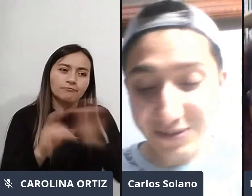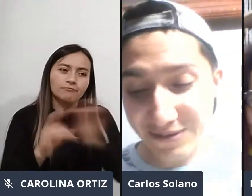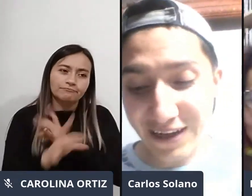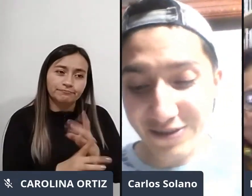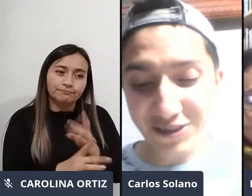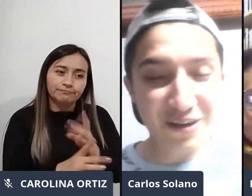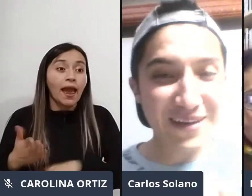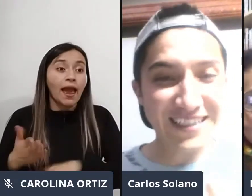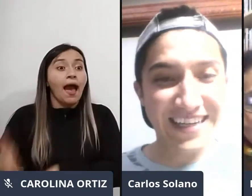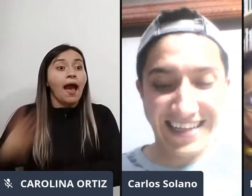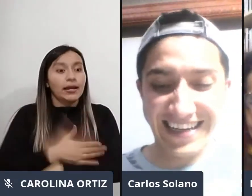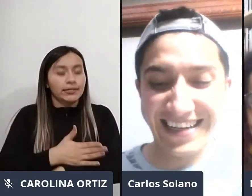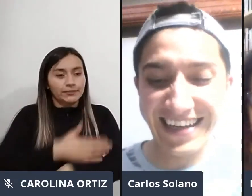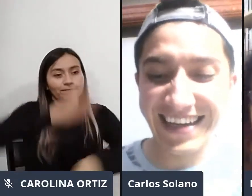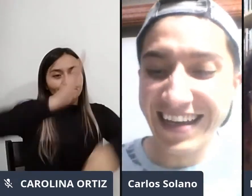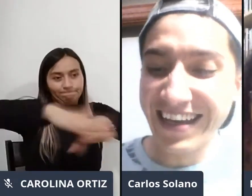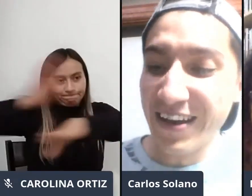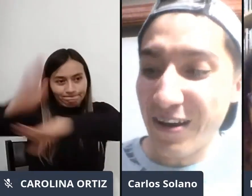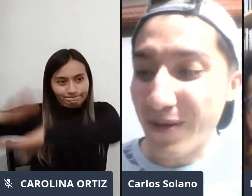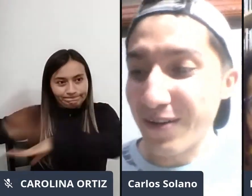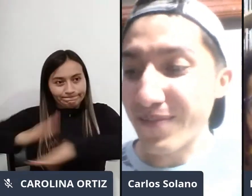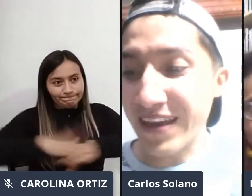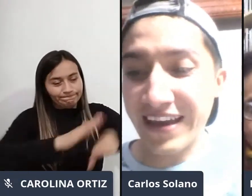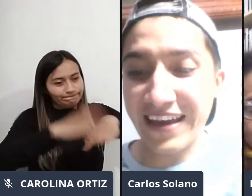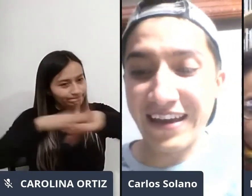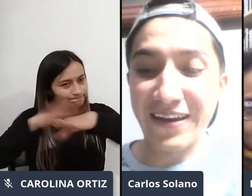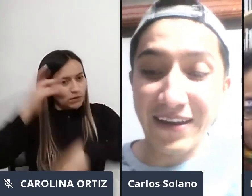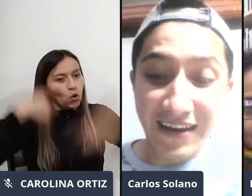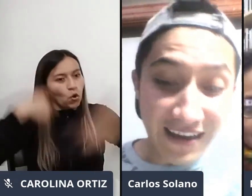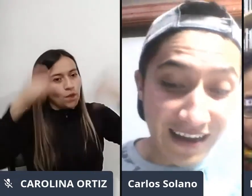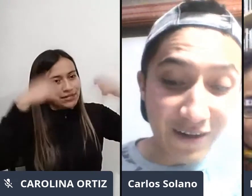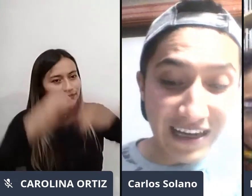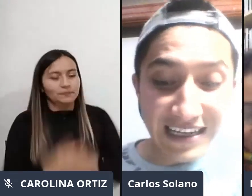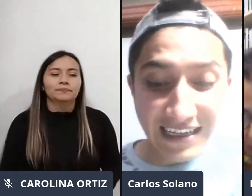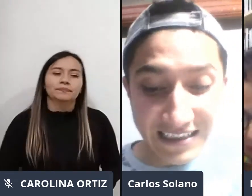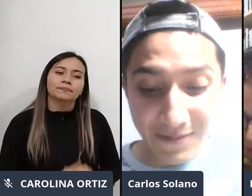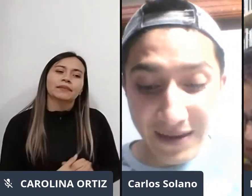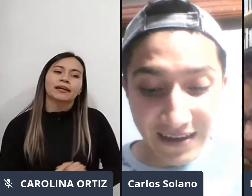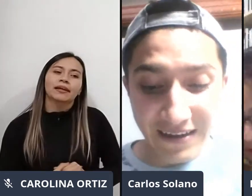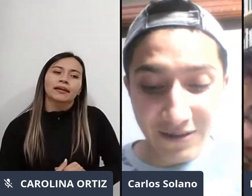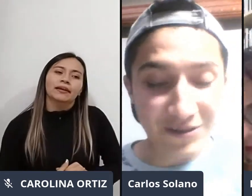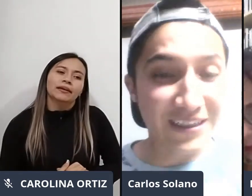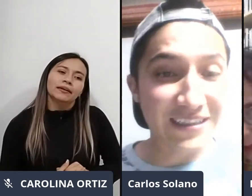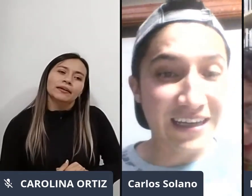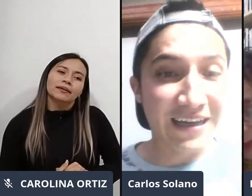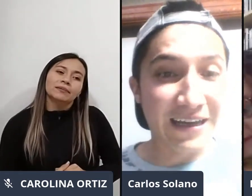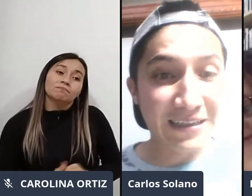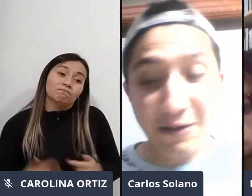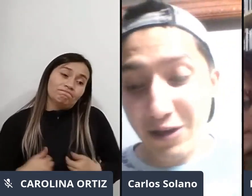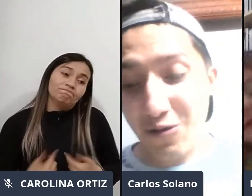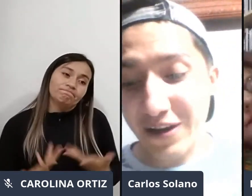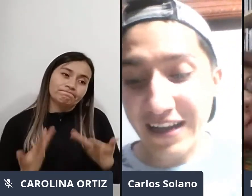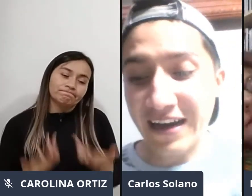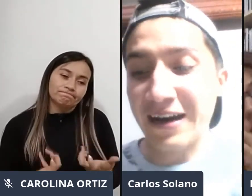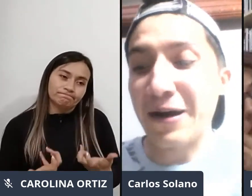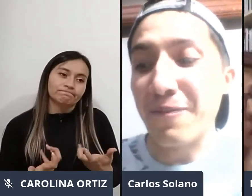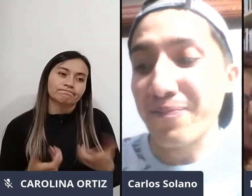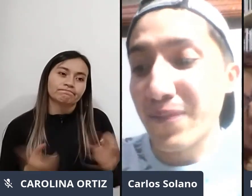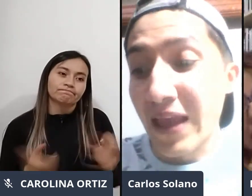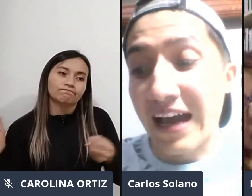hacerles un anuncio comercial. Bueno, quiero que se metan entonces y se